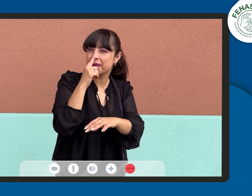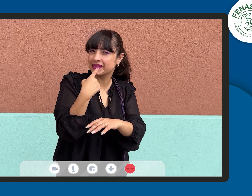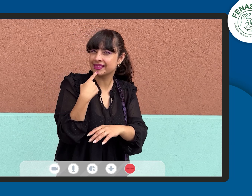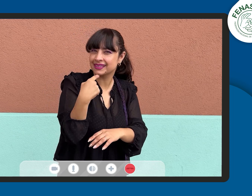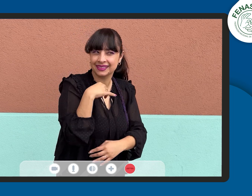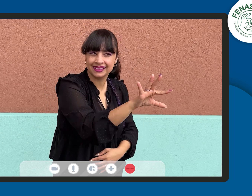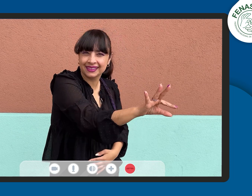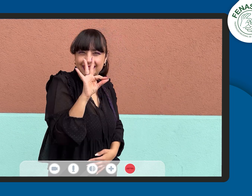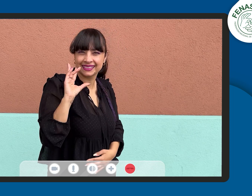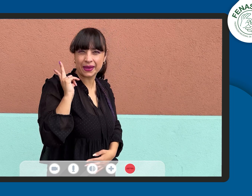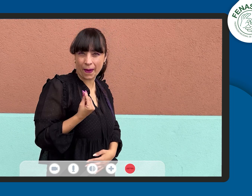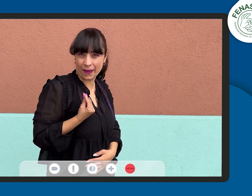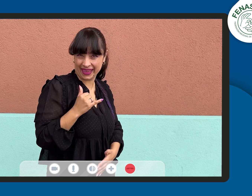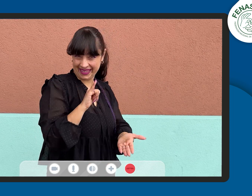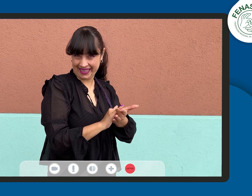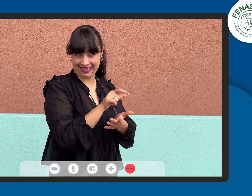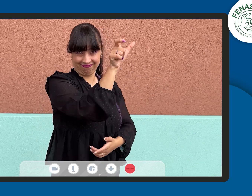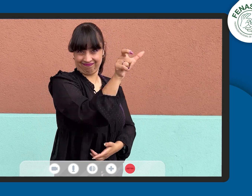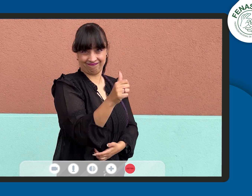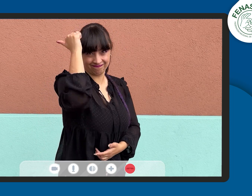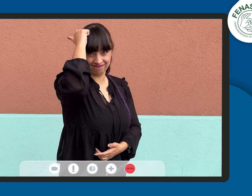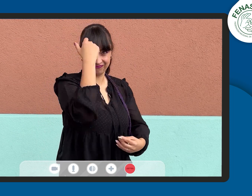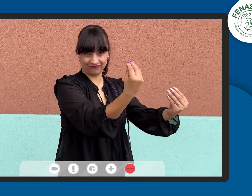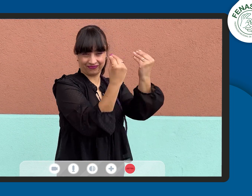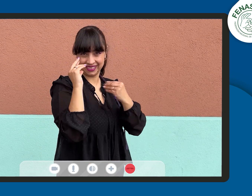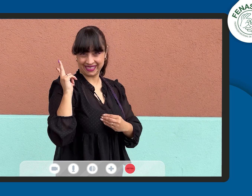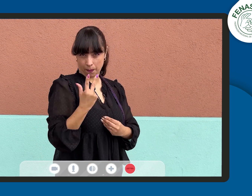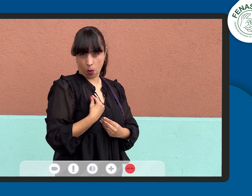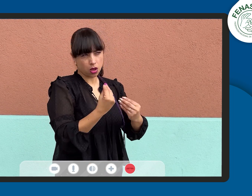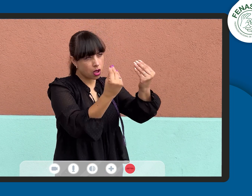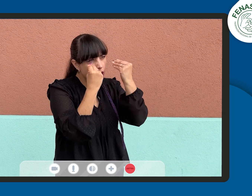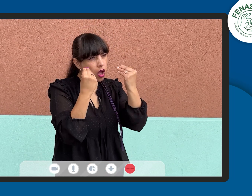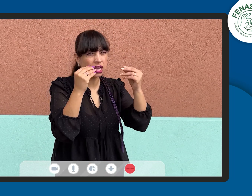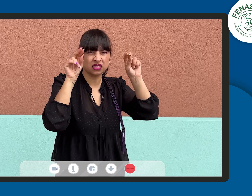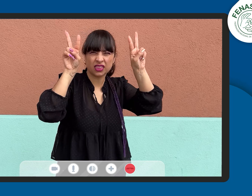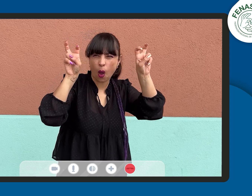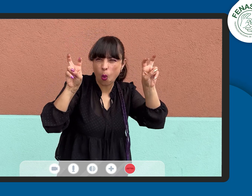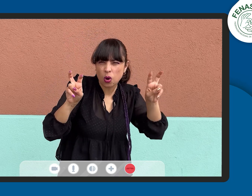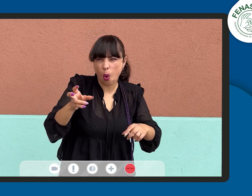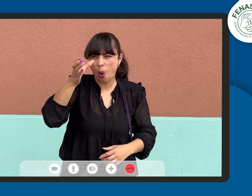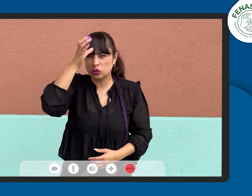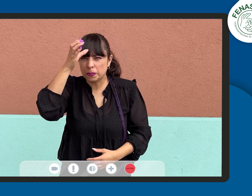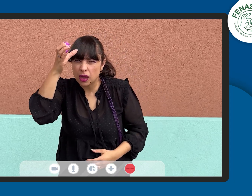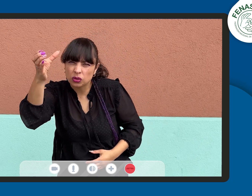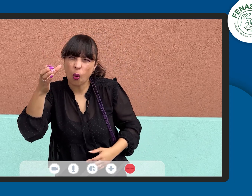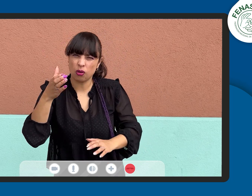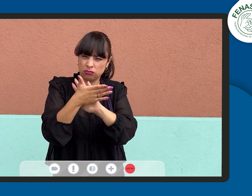semana de formación que fue impartida por Simón Atia, a quien les mencioné antes. Él fue mi maestro en lo relacionado con la teoría